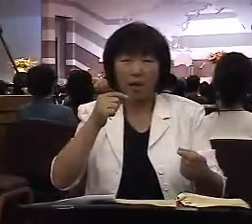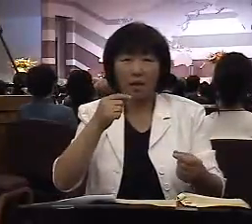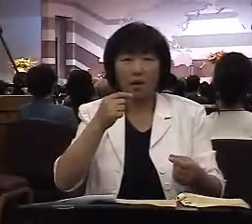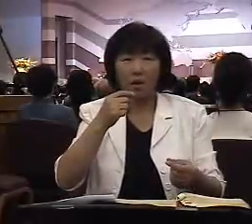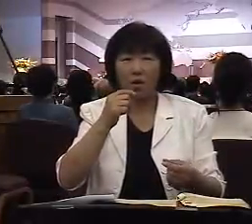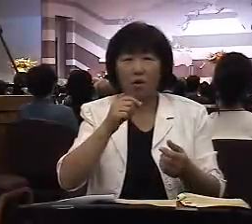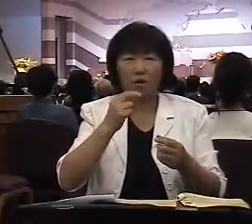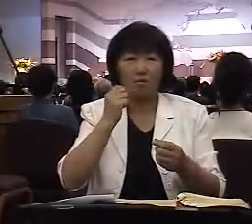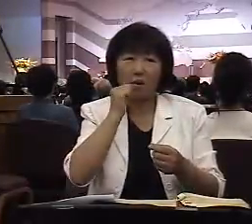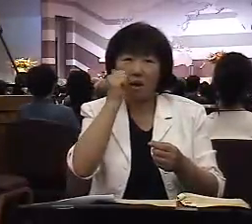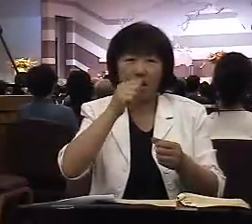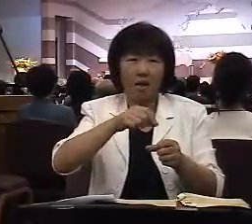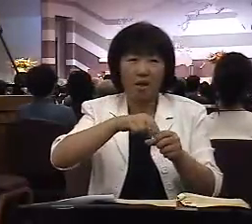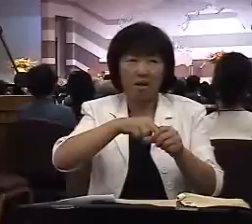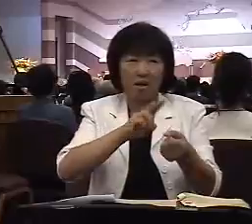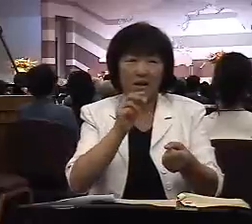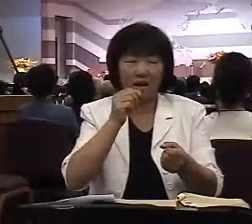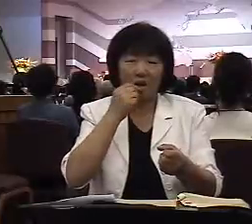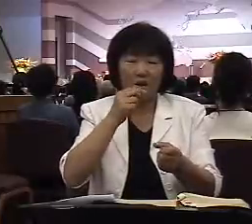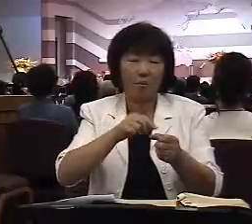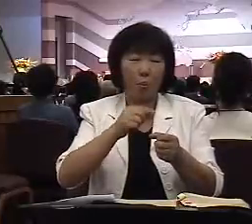순간적으로 멈추거든요.